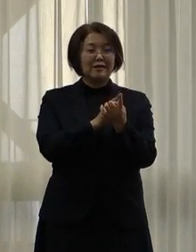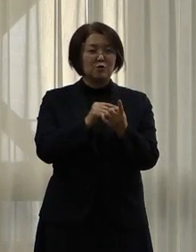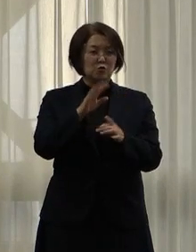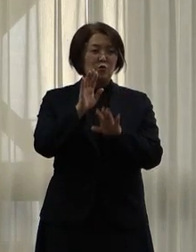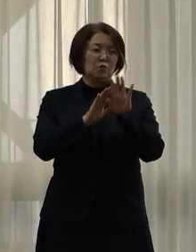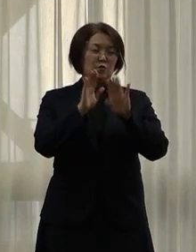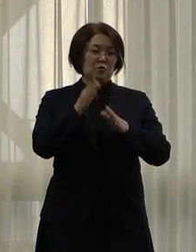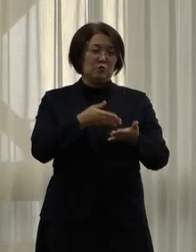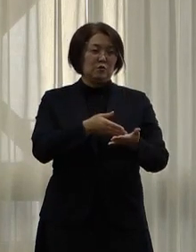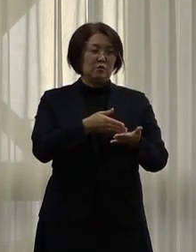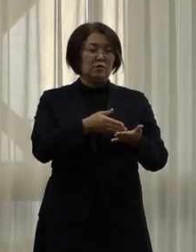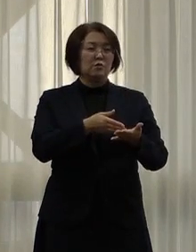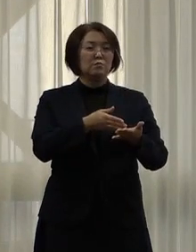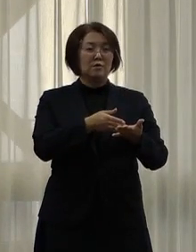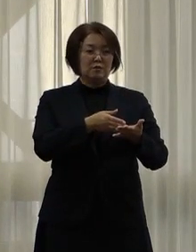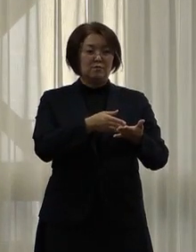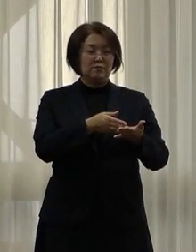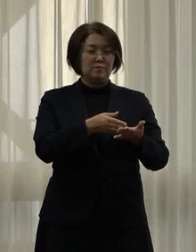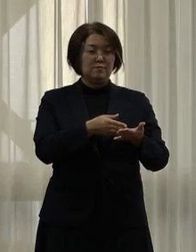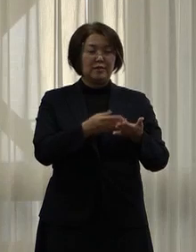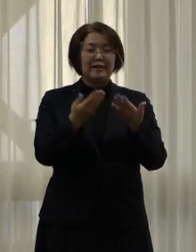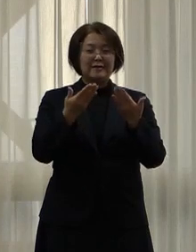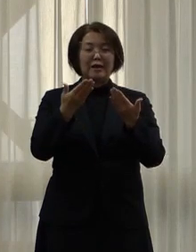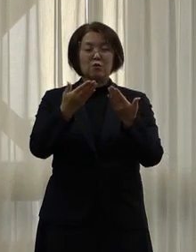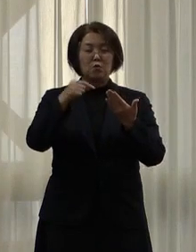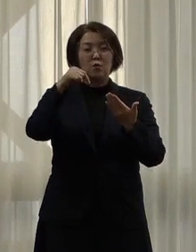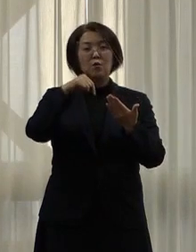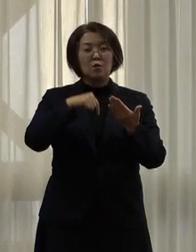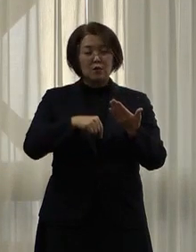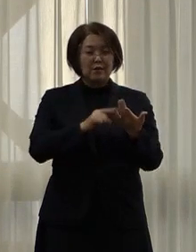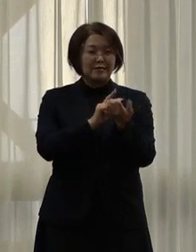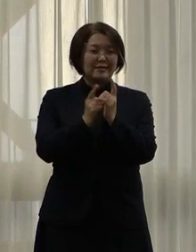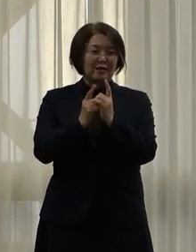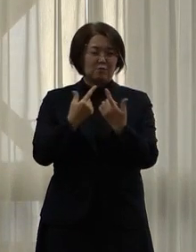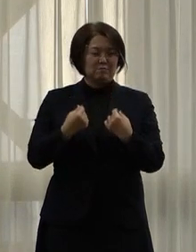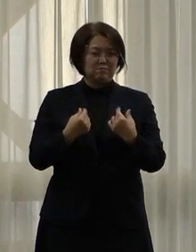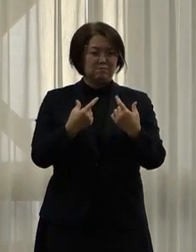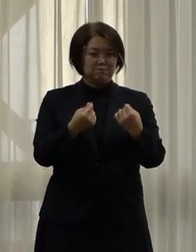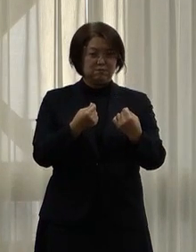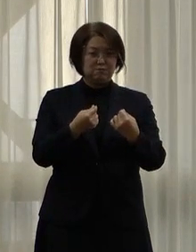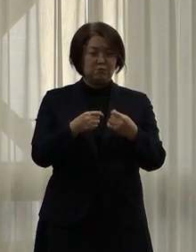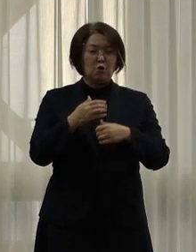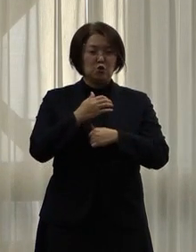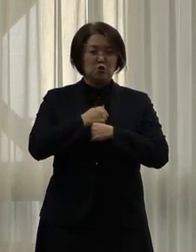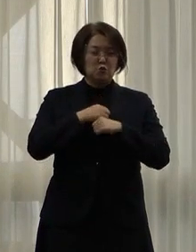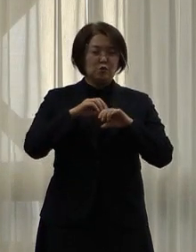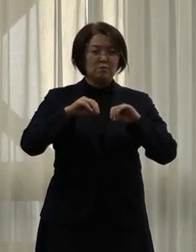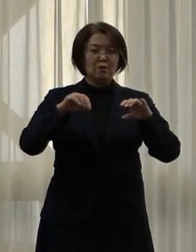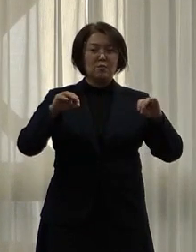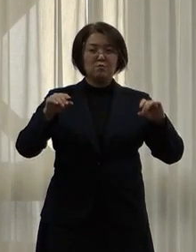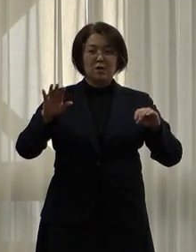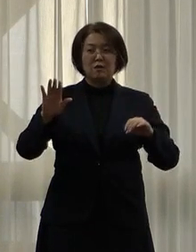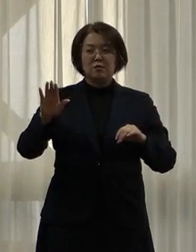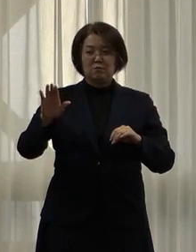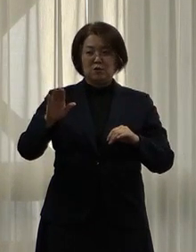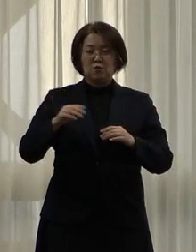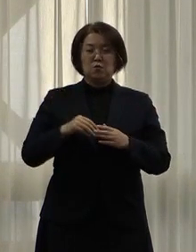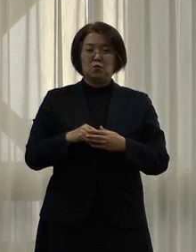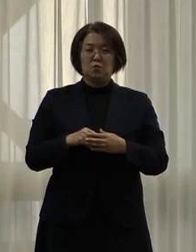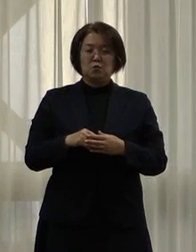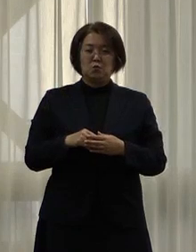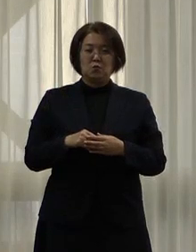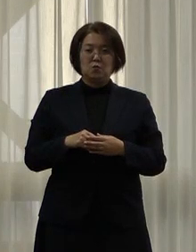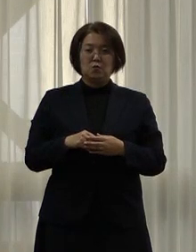況も説明をし、各学校でしっかりと対応していただくようなことも注意喚起をしているところでございます。